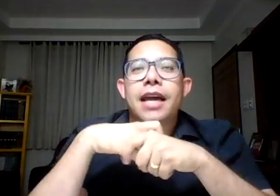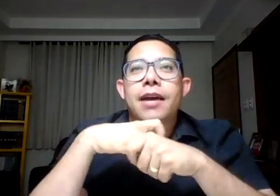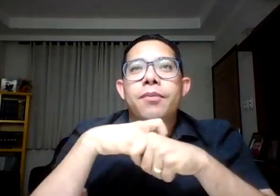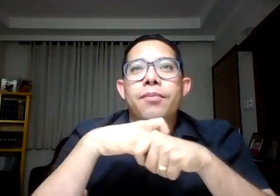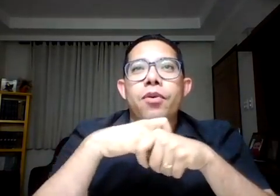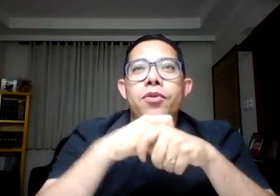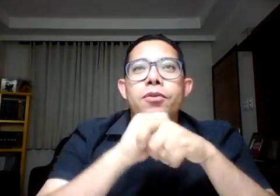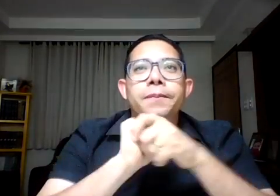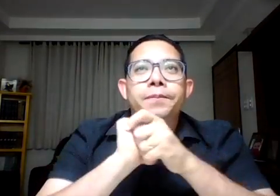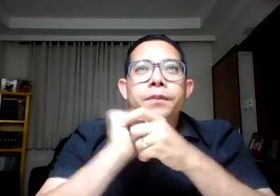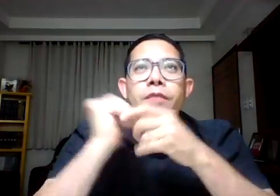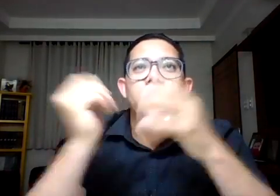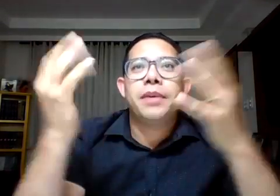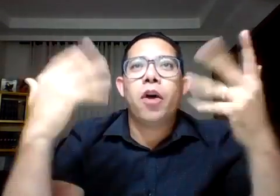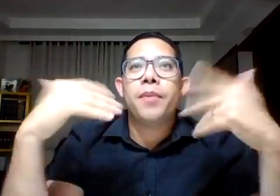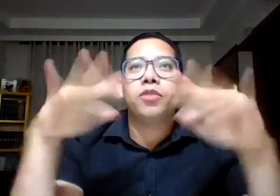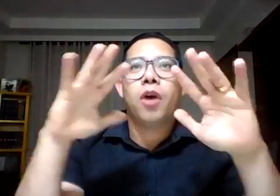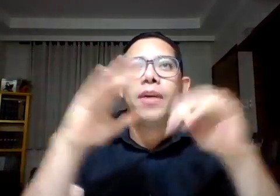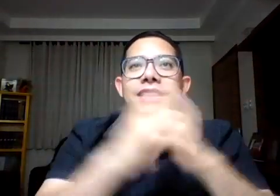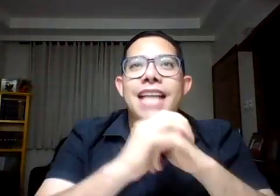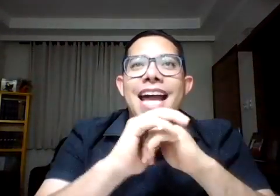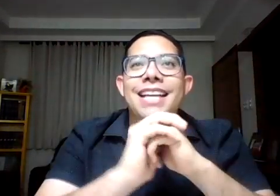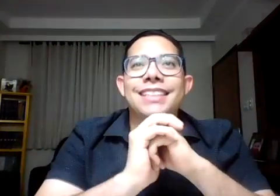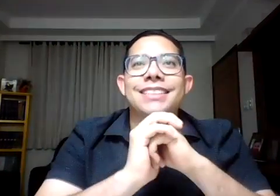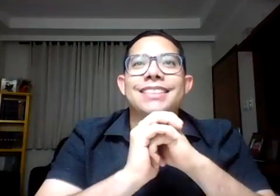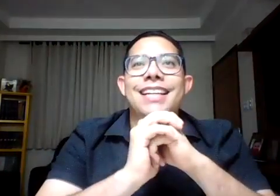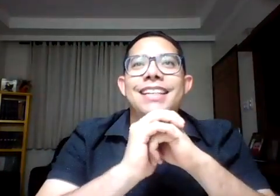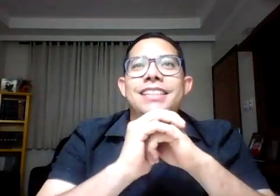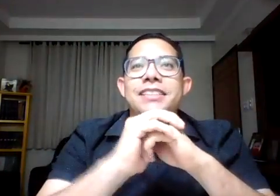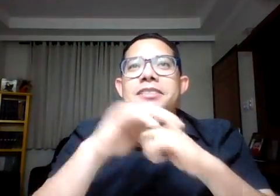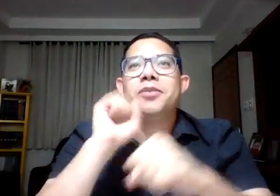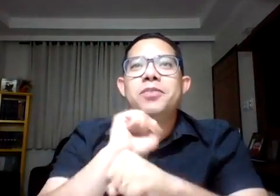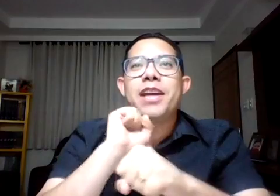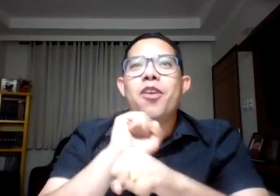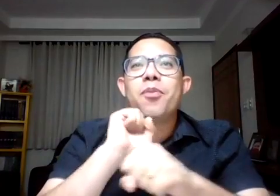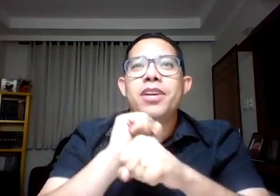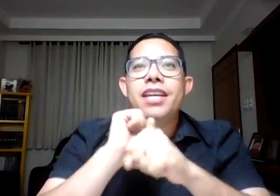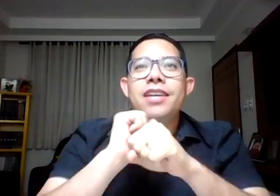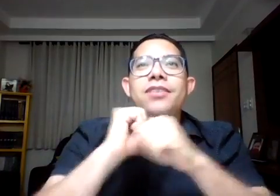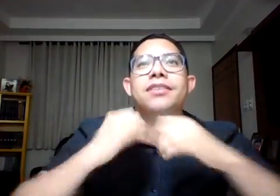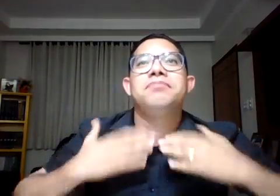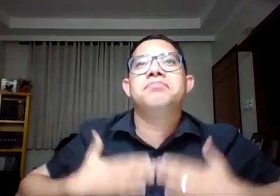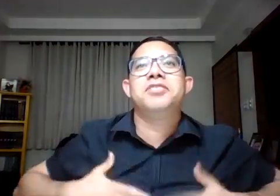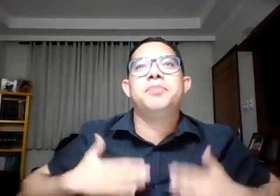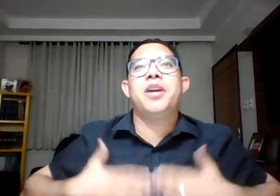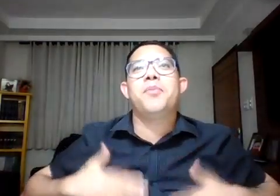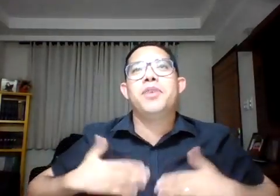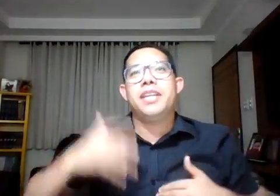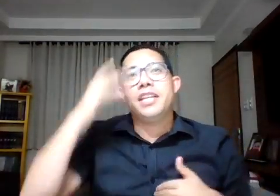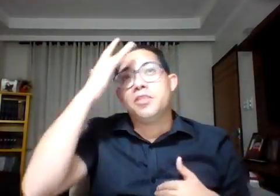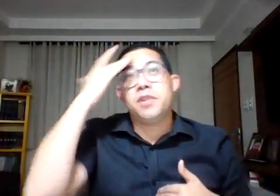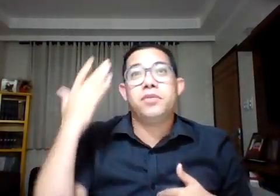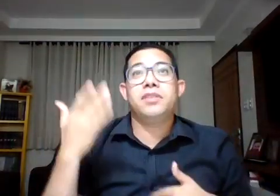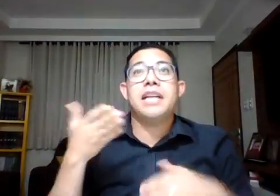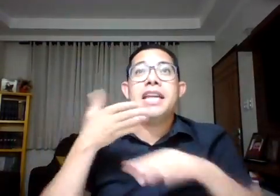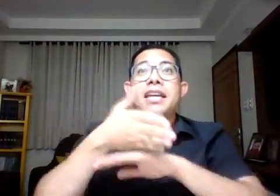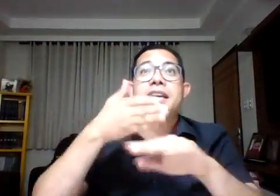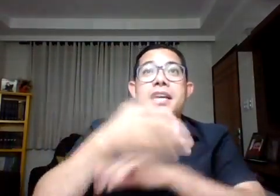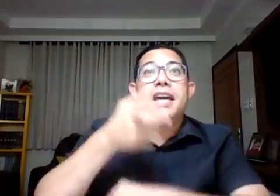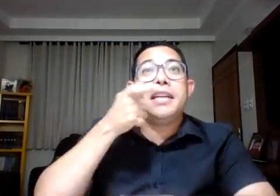um pouco, então vou esperar o pessoal entrar, tá? Vou esperar um pouquinho as pessoas estarem